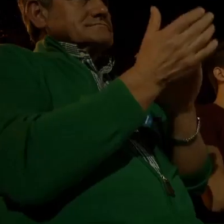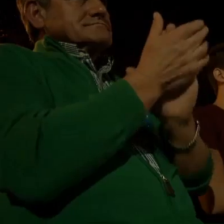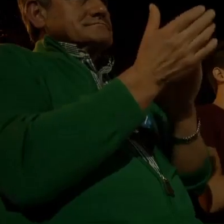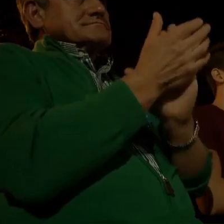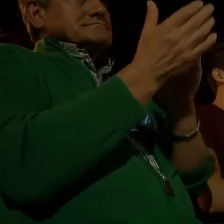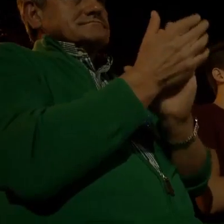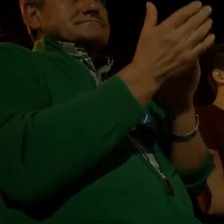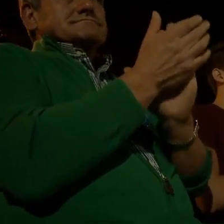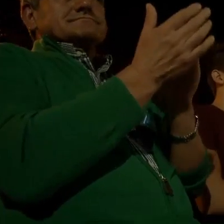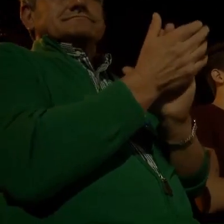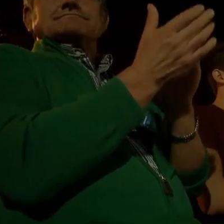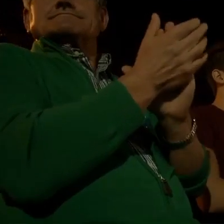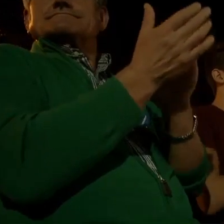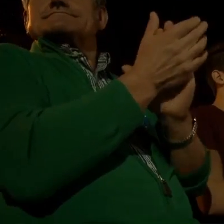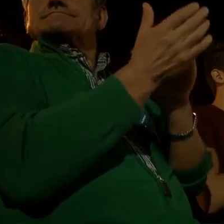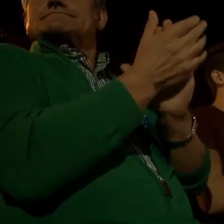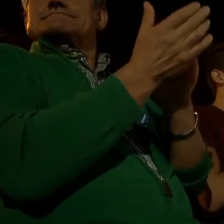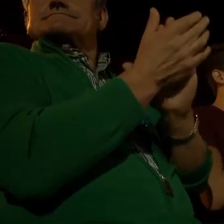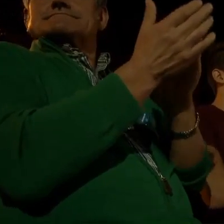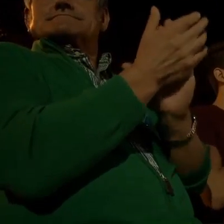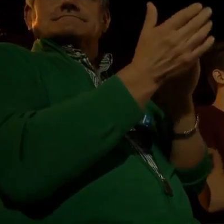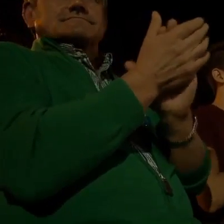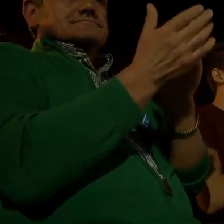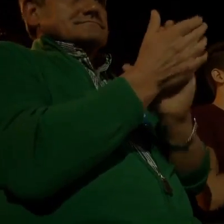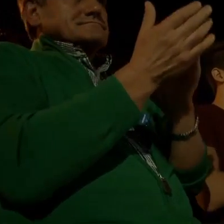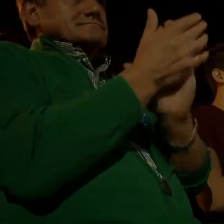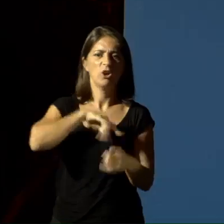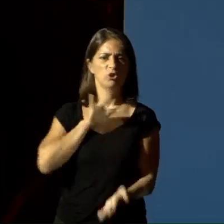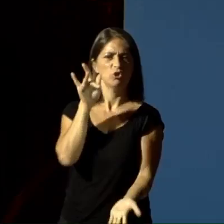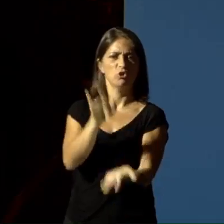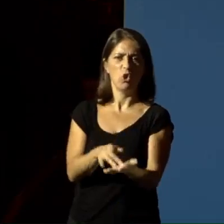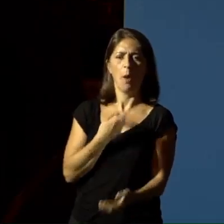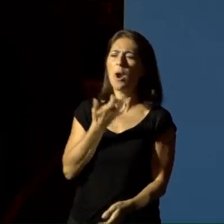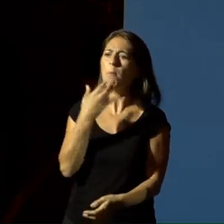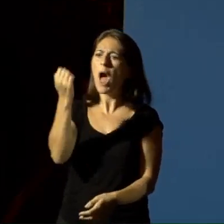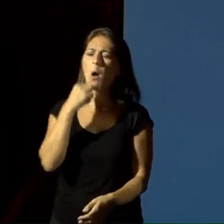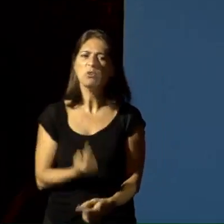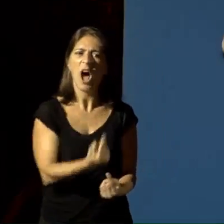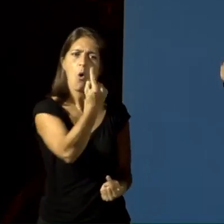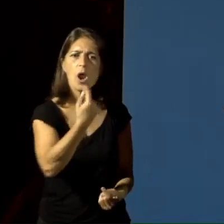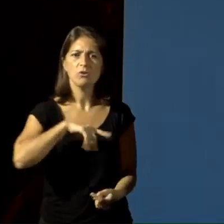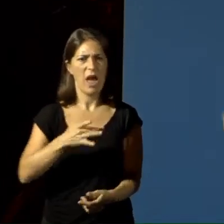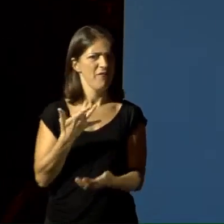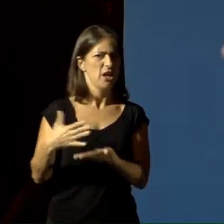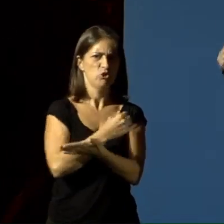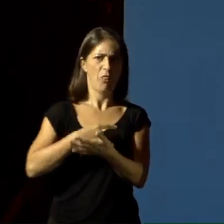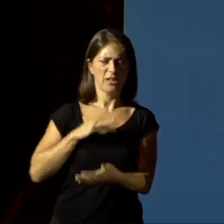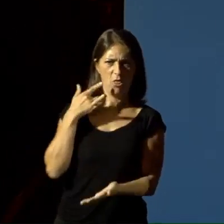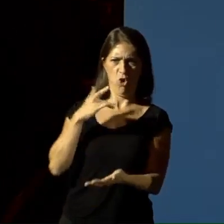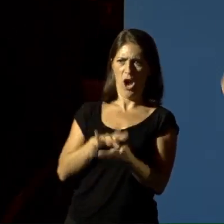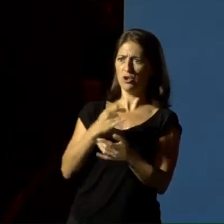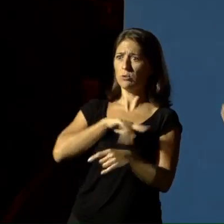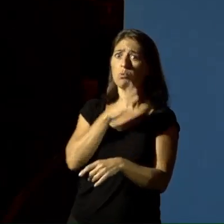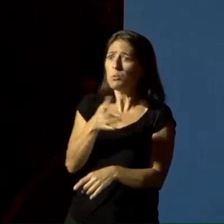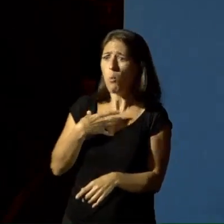e cada vez que tocan a unha nos tocan a todas, e cada vez que abusan de unha, abusan de todas. Por iso non